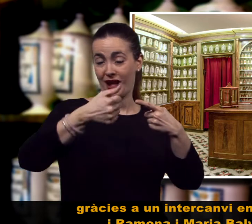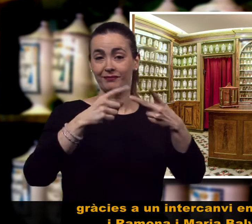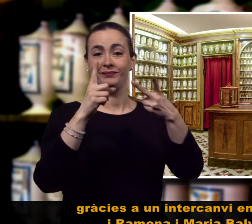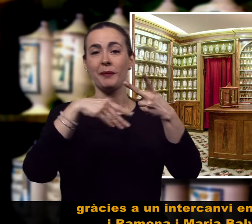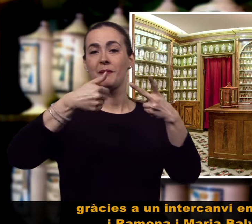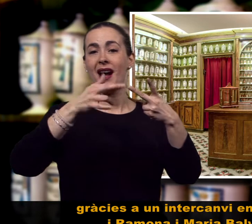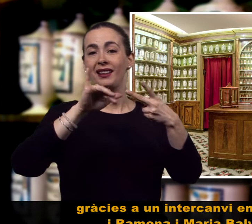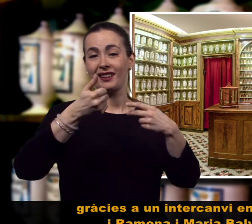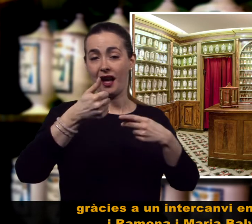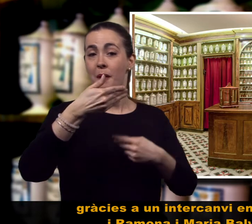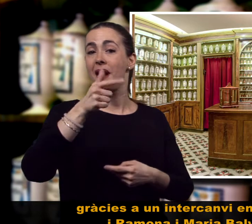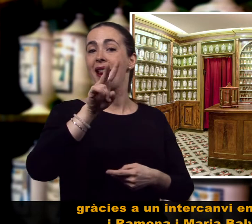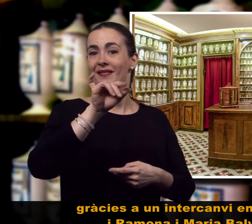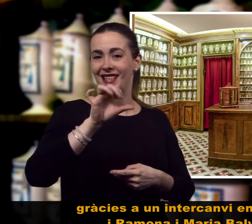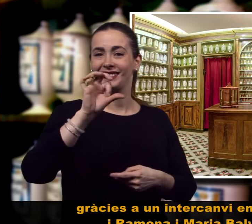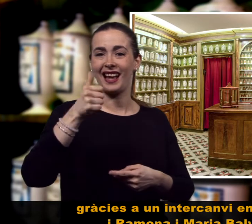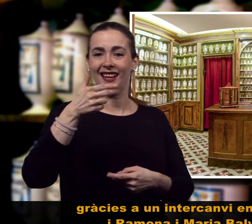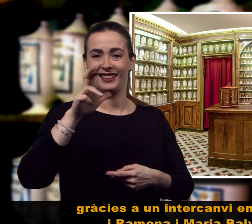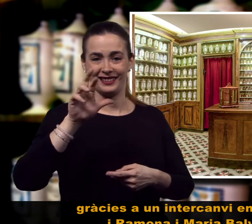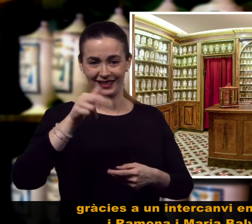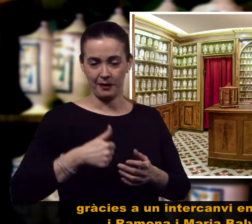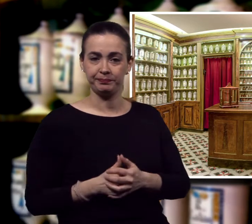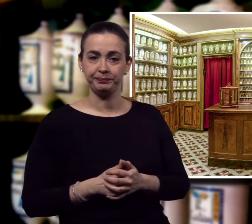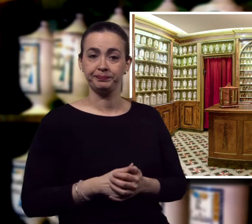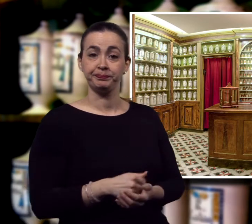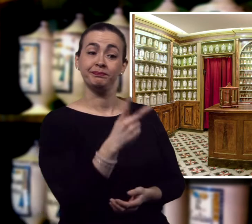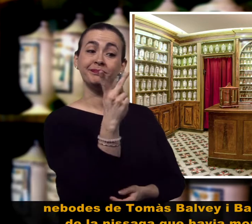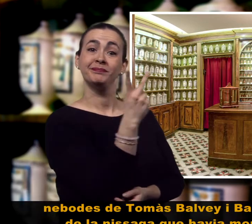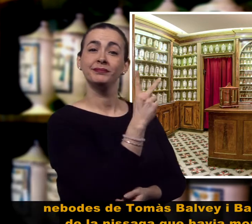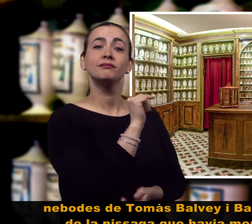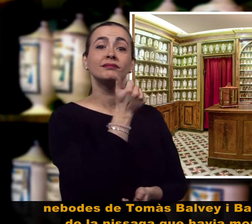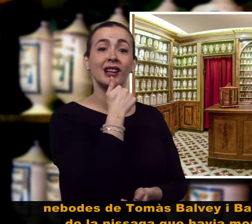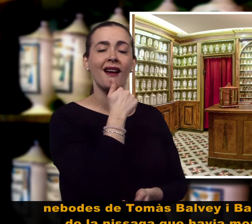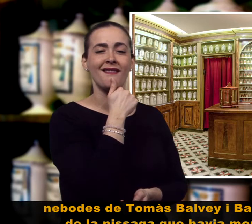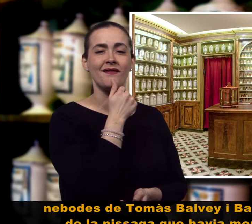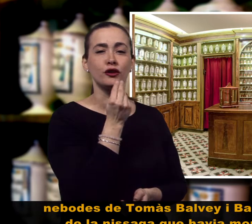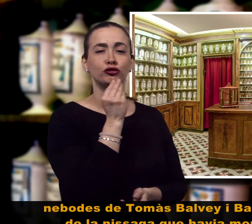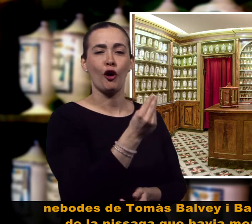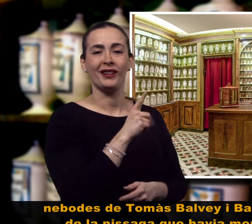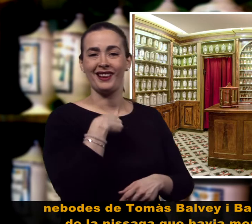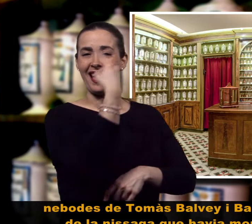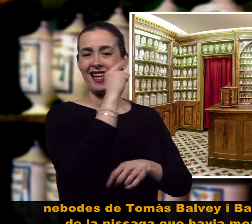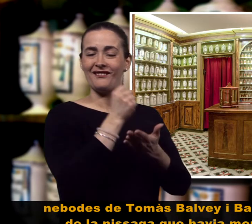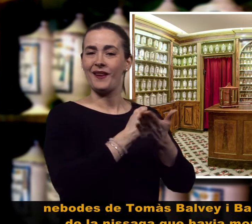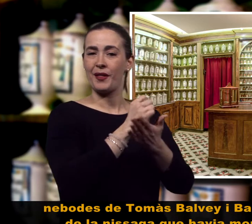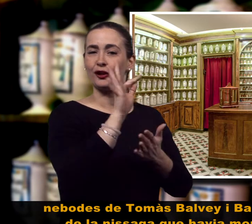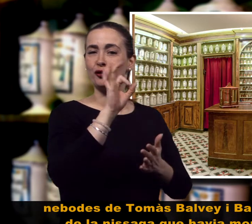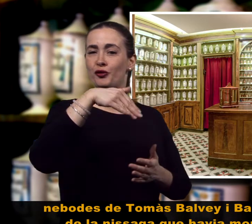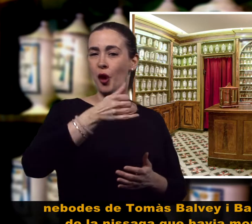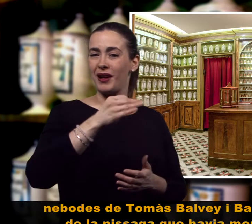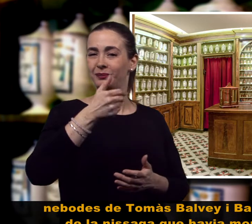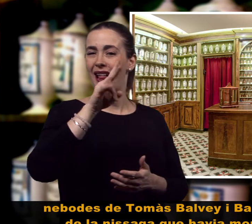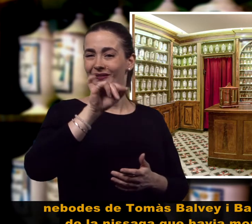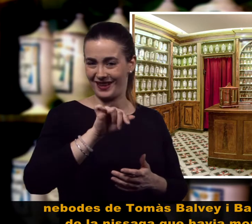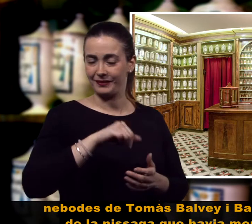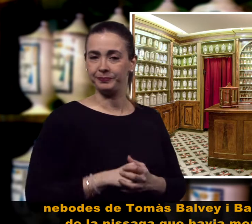i Ramona i Maria Balvei Sagrera, nebodes de Tomàs Balvei i Bas, l'últim farmacèutic de la nissaga que havia mort